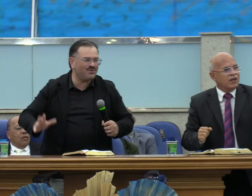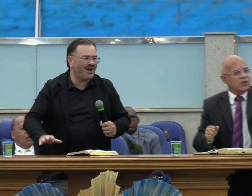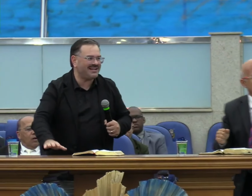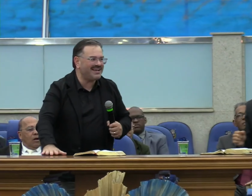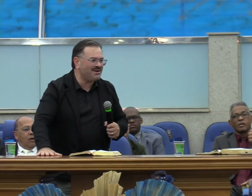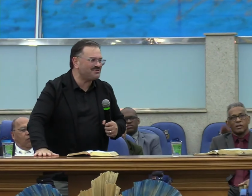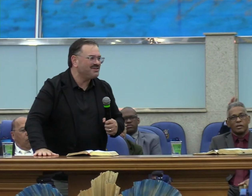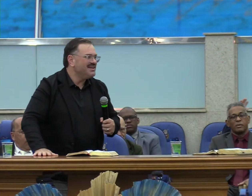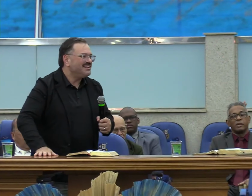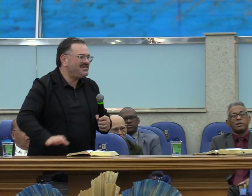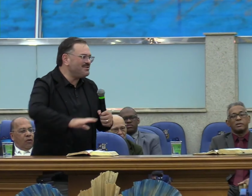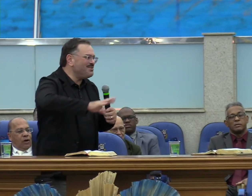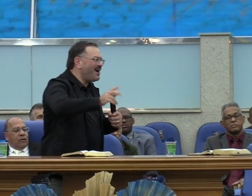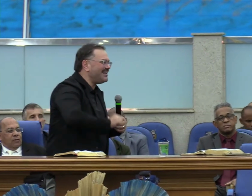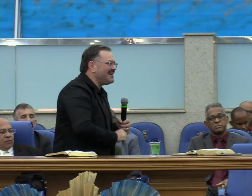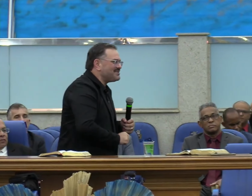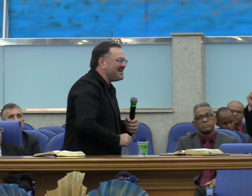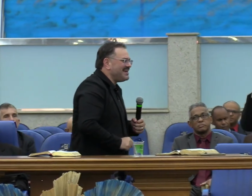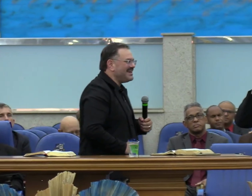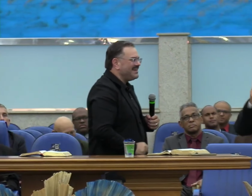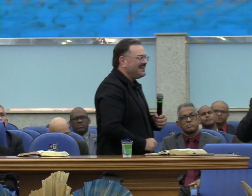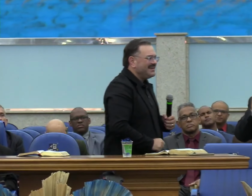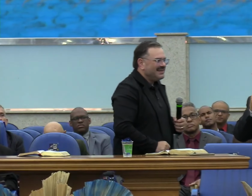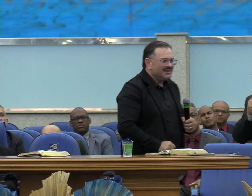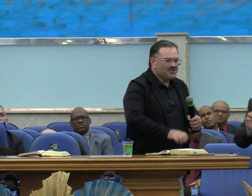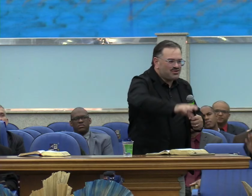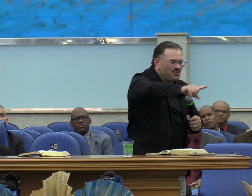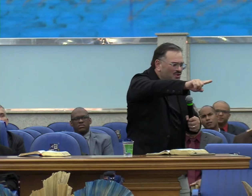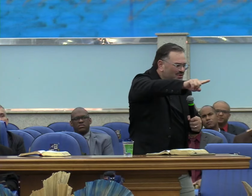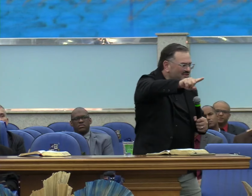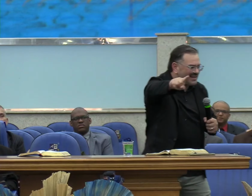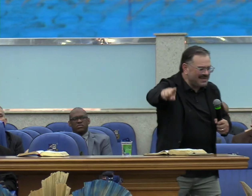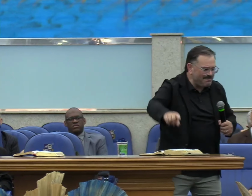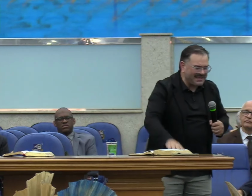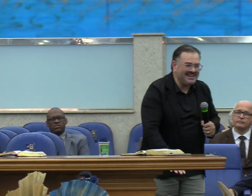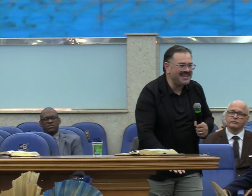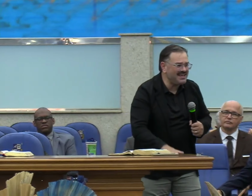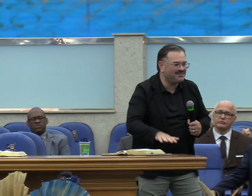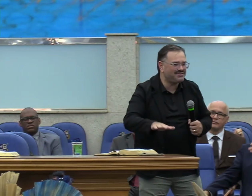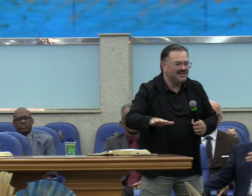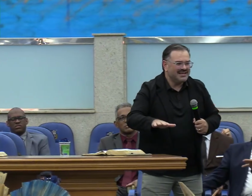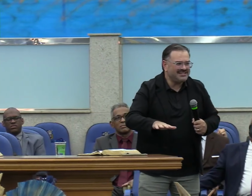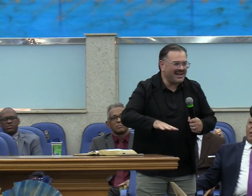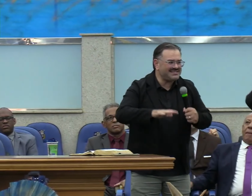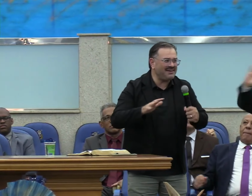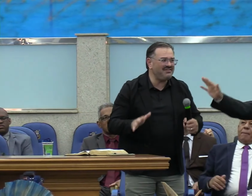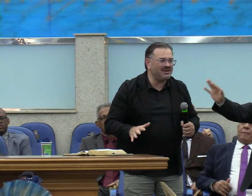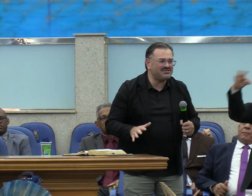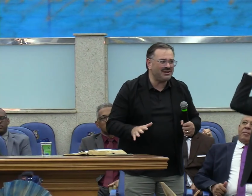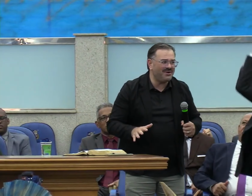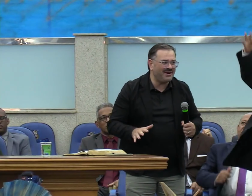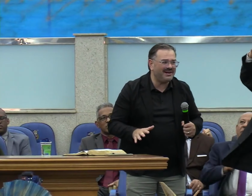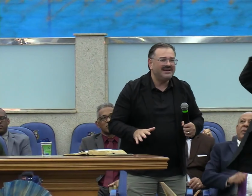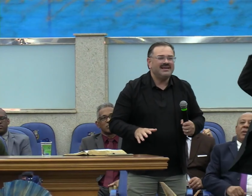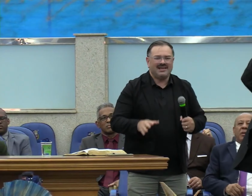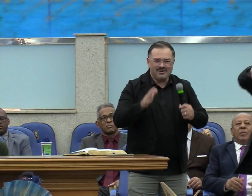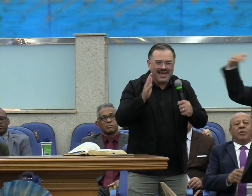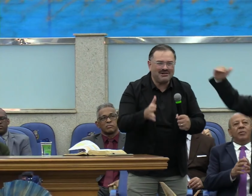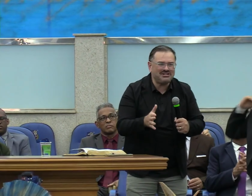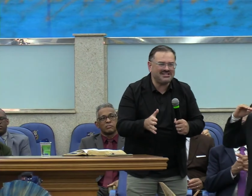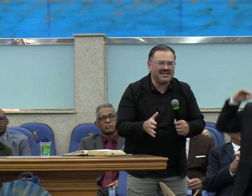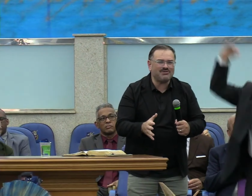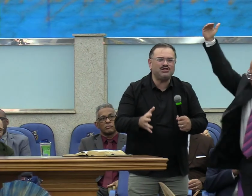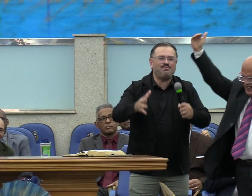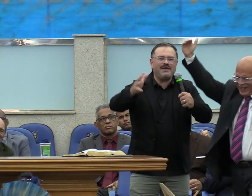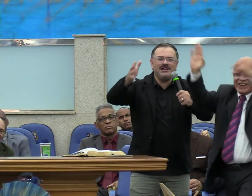dizer um glória a Deus? Diga um glória a Deus aí. Os surdos aqui pequenininhos, já servindo ao Senhor. Eu quero